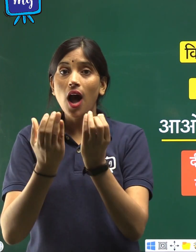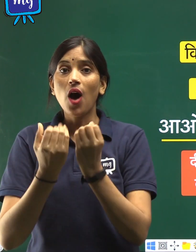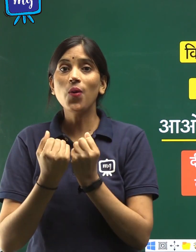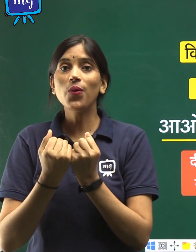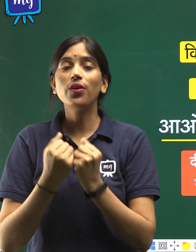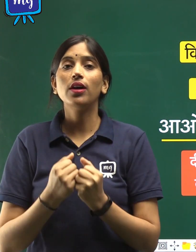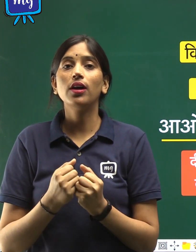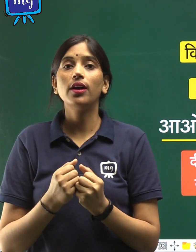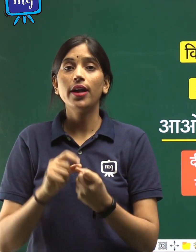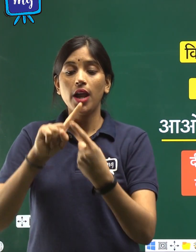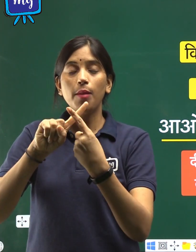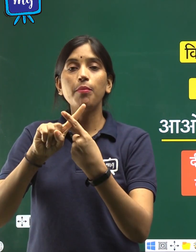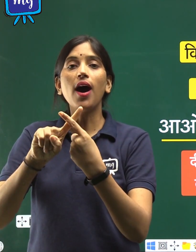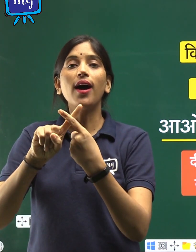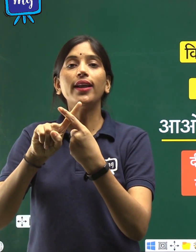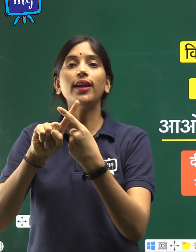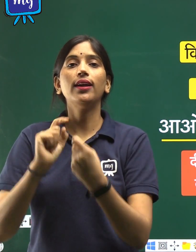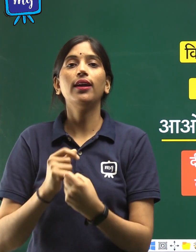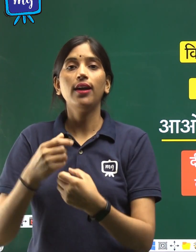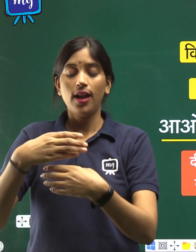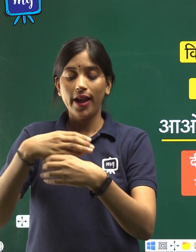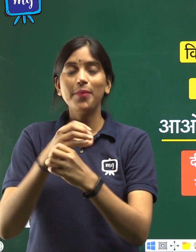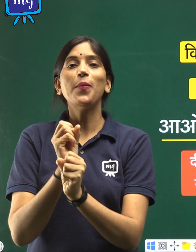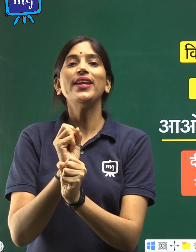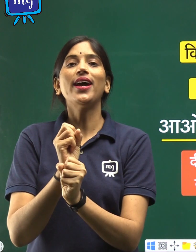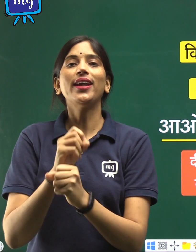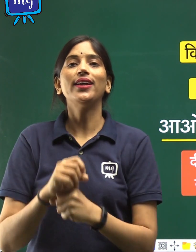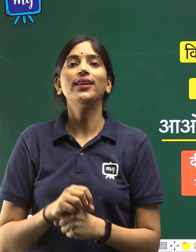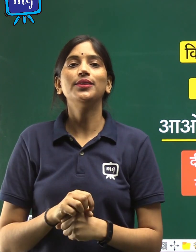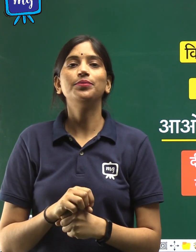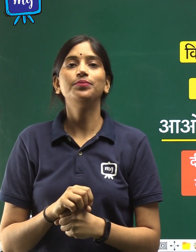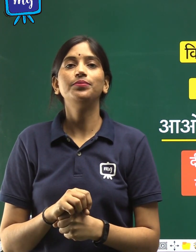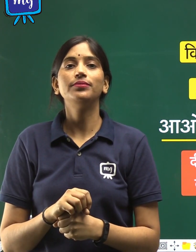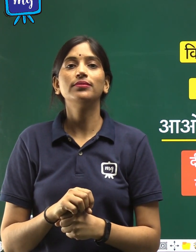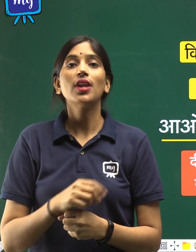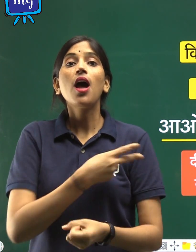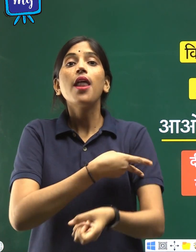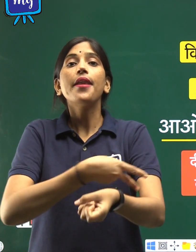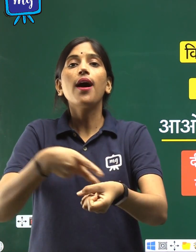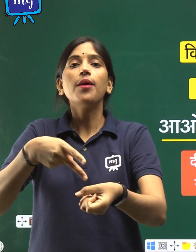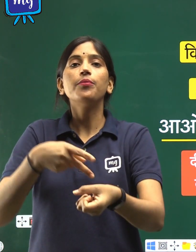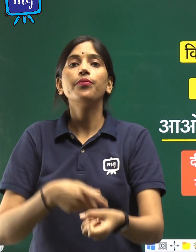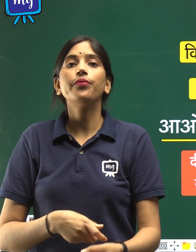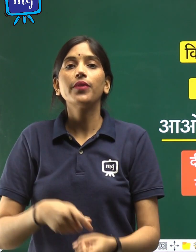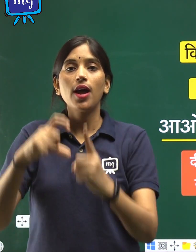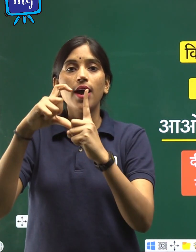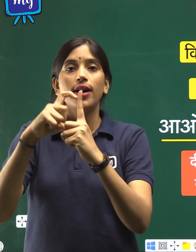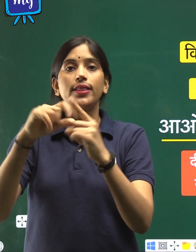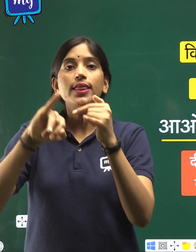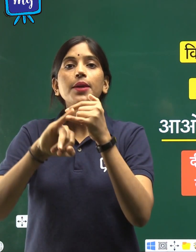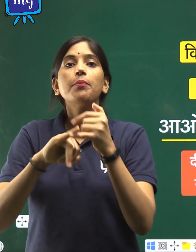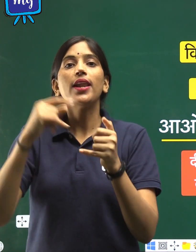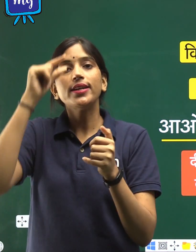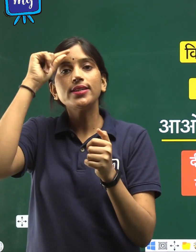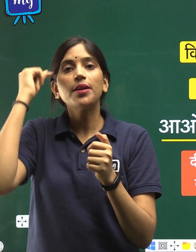आओ पहाड़े बनाएं। मेरा नाम दीपमाला